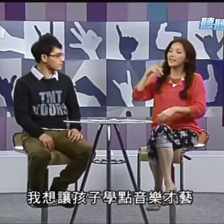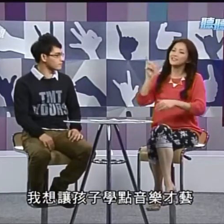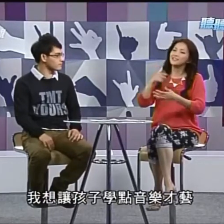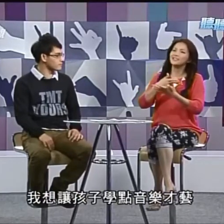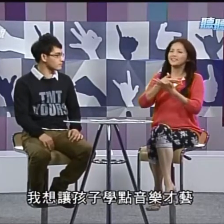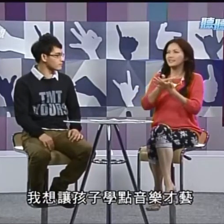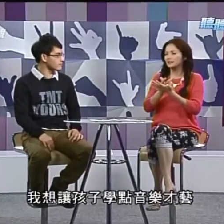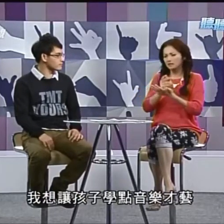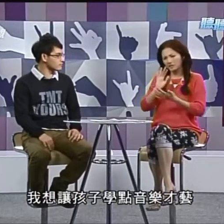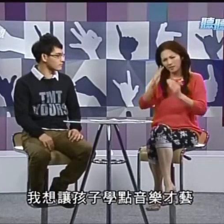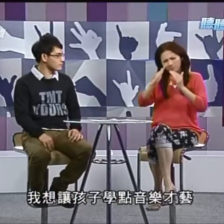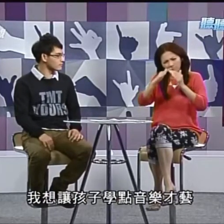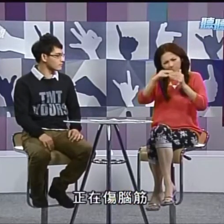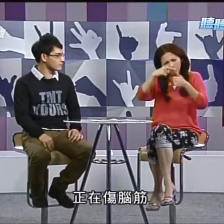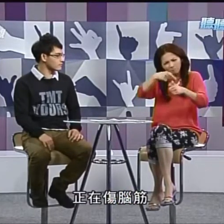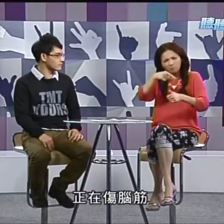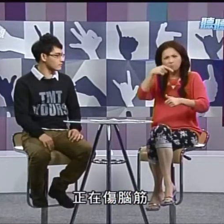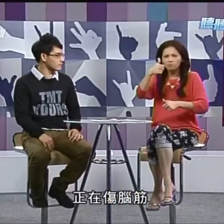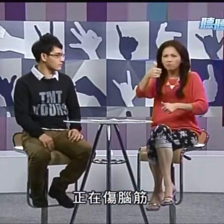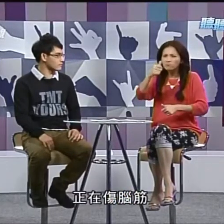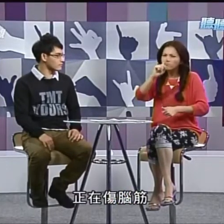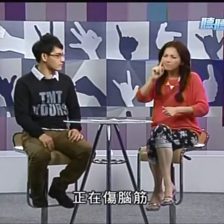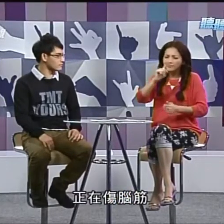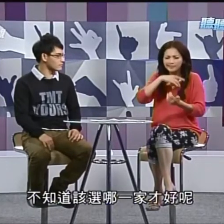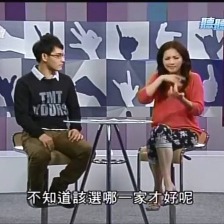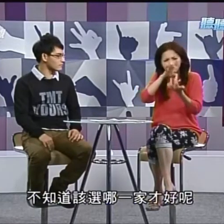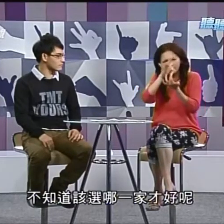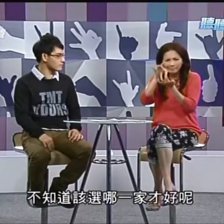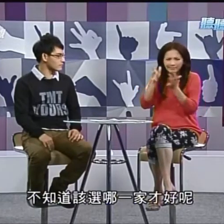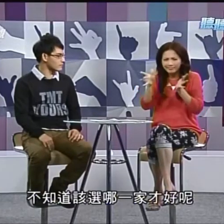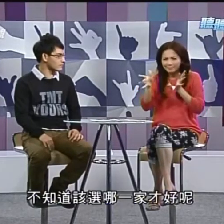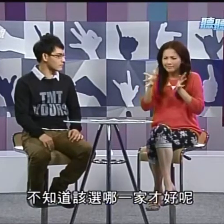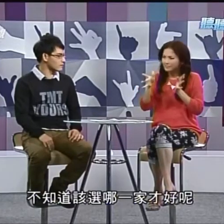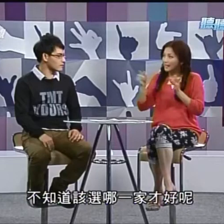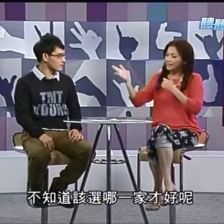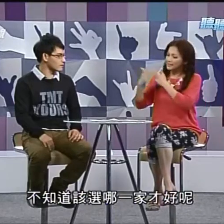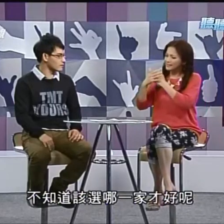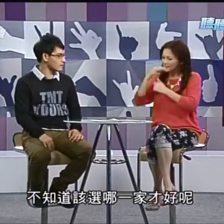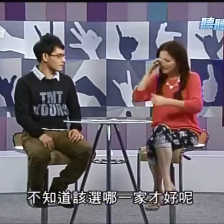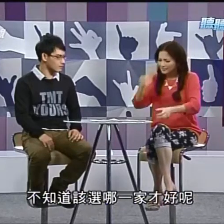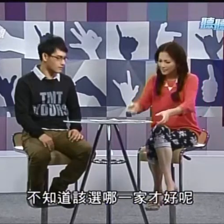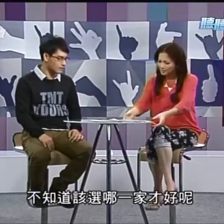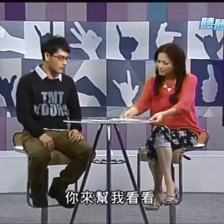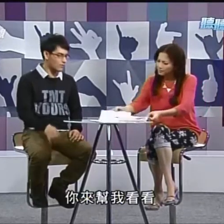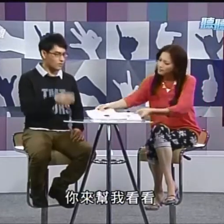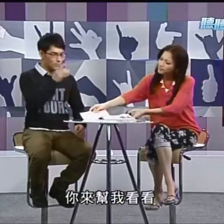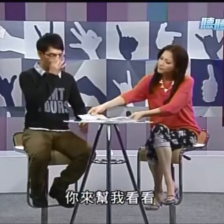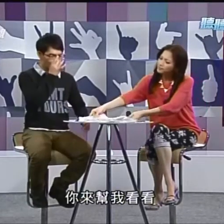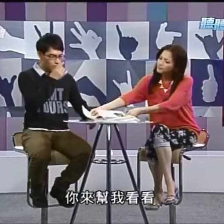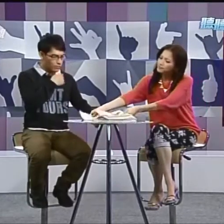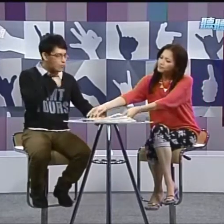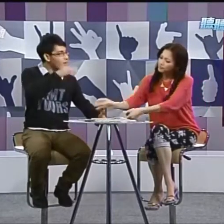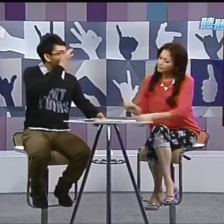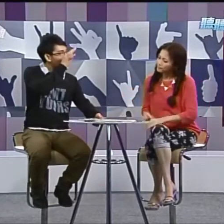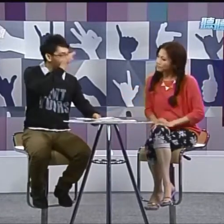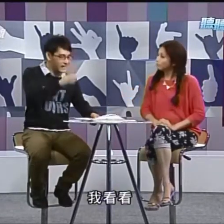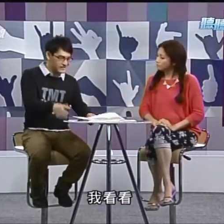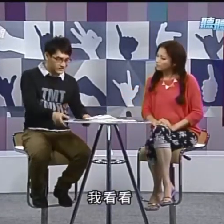艺，正在伤脑筋，不知道该选哪一家才好呢？哎，你来帮我看看哦。 哦，我看看啊。 嗯。